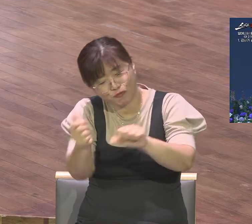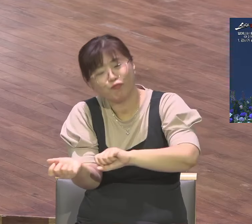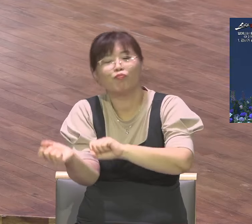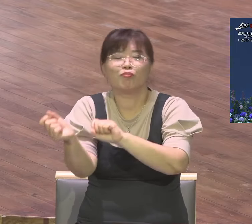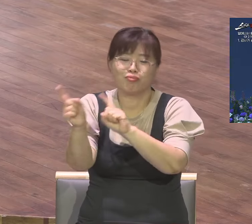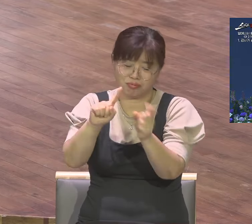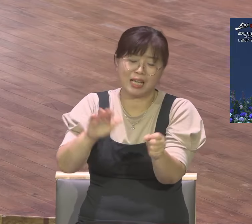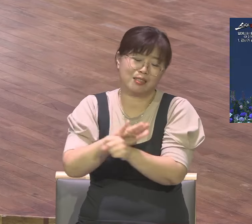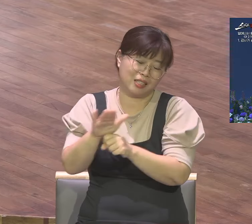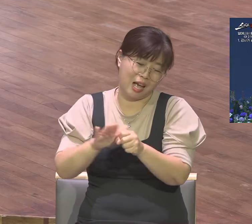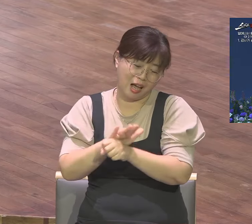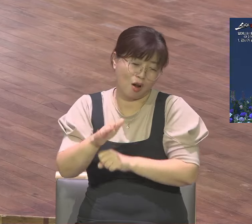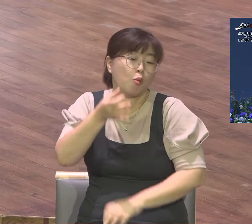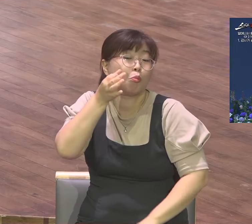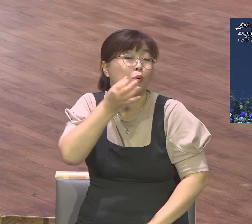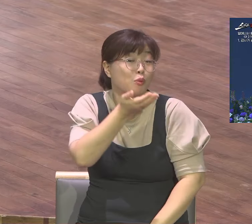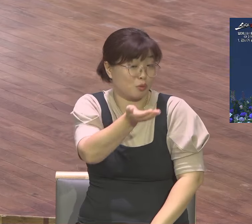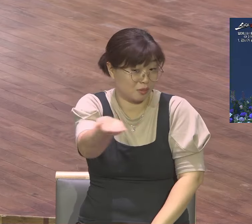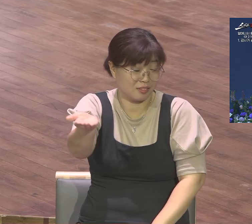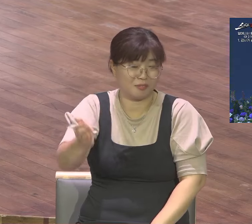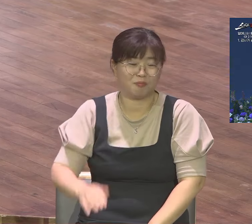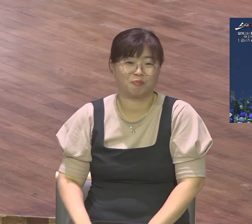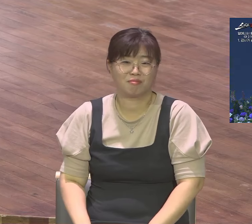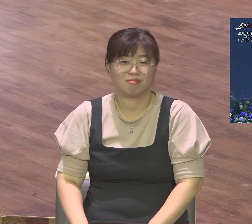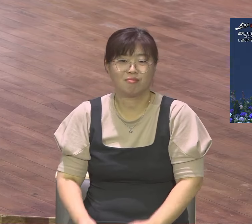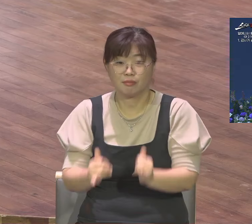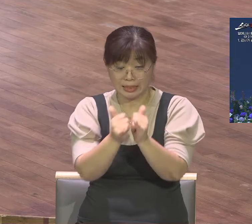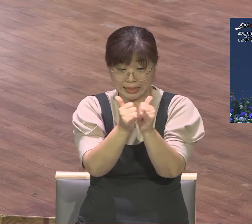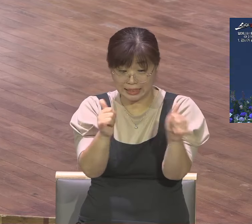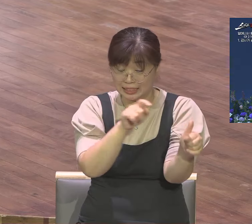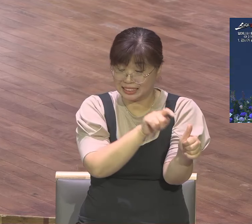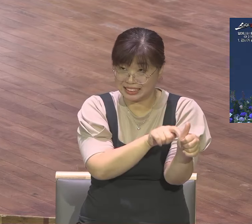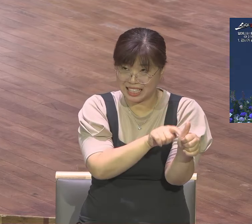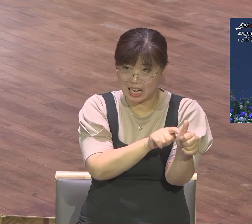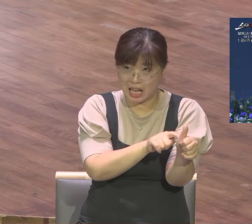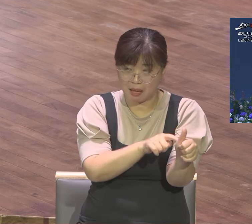없는 우리 운명에 빠진 우리 인간